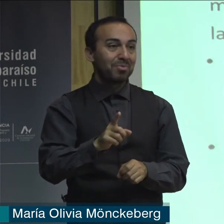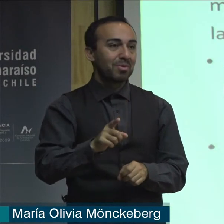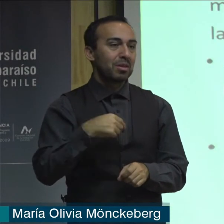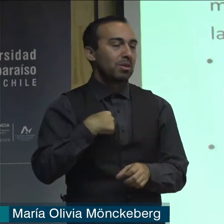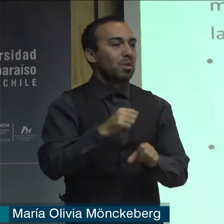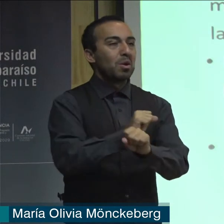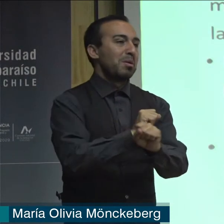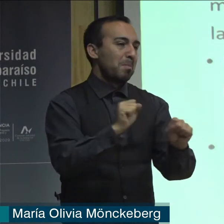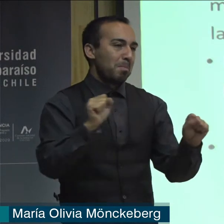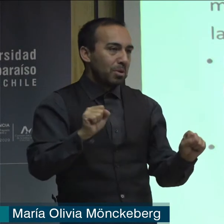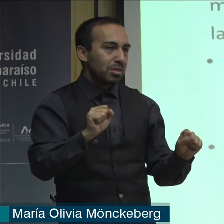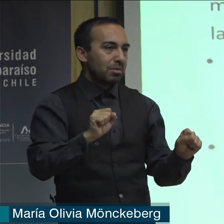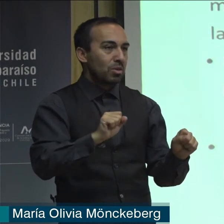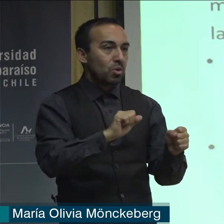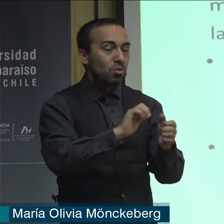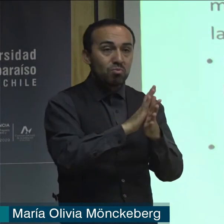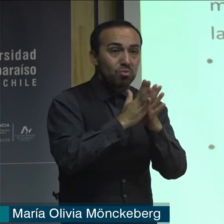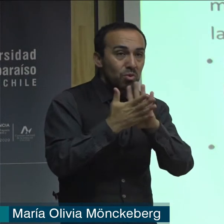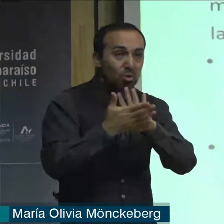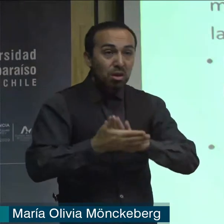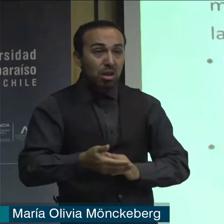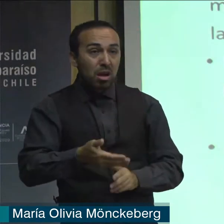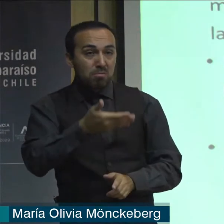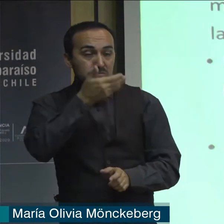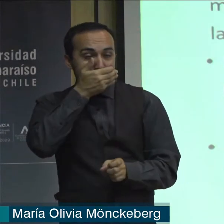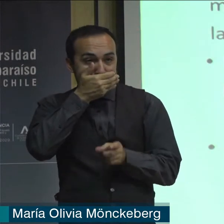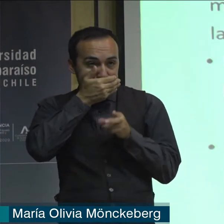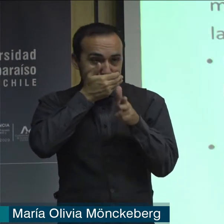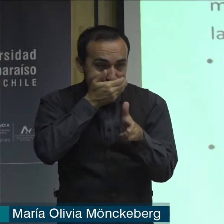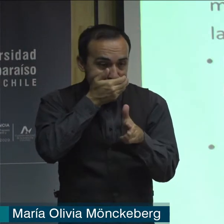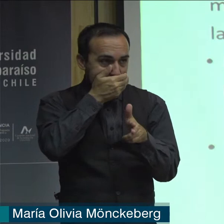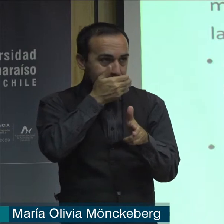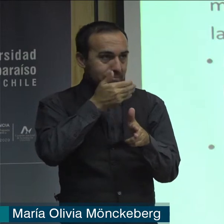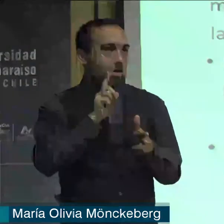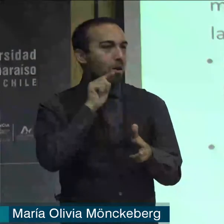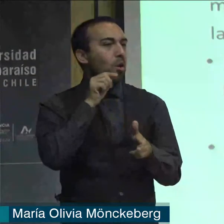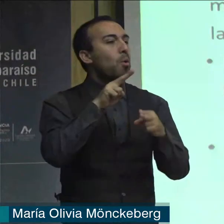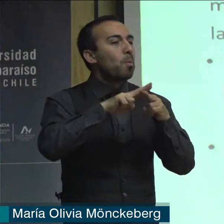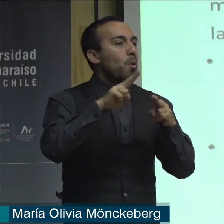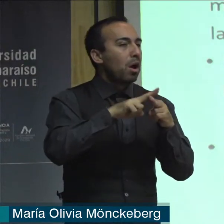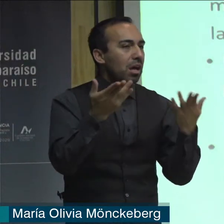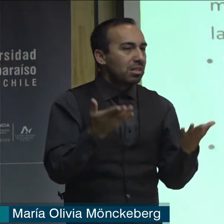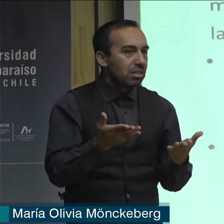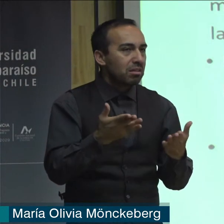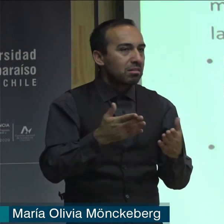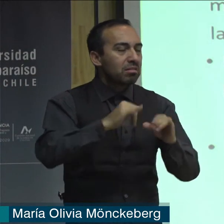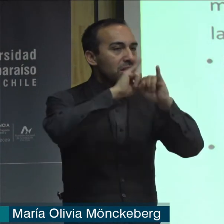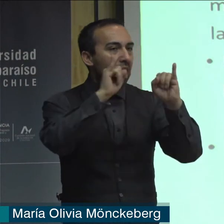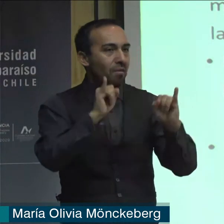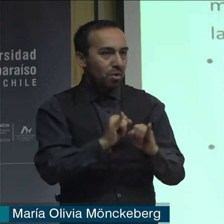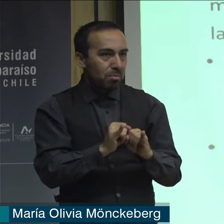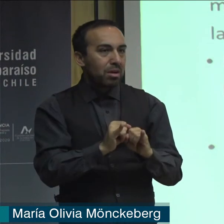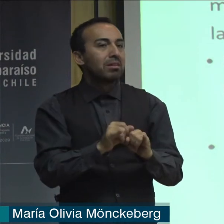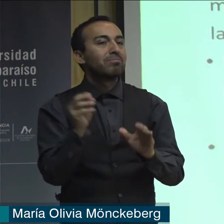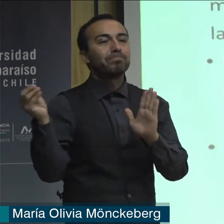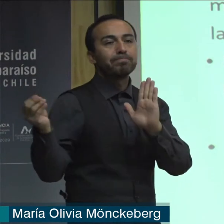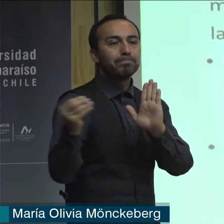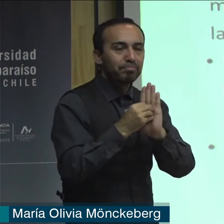sin toda la represión que se hizo instalar el modelo de sociedad que se instaló